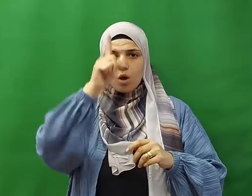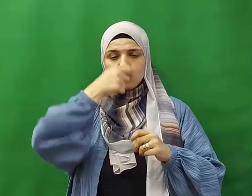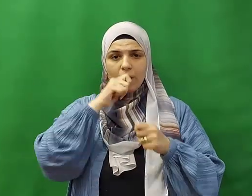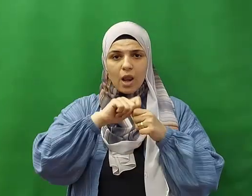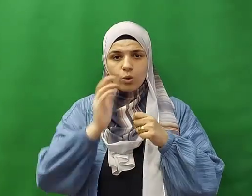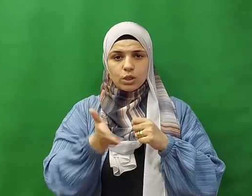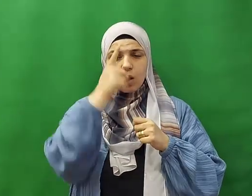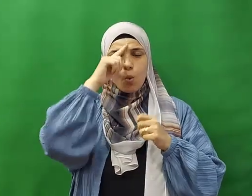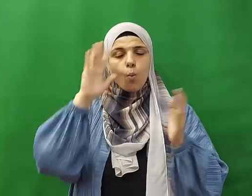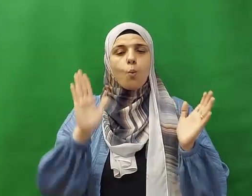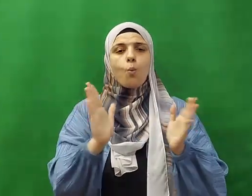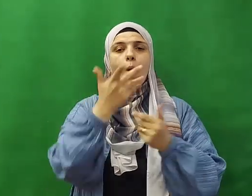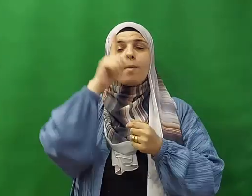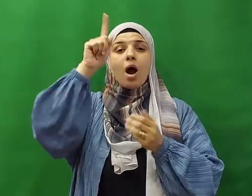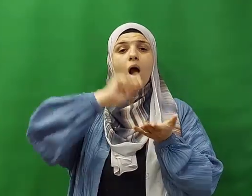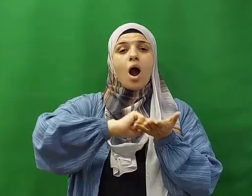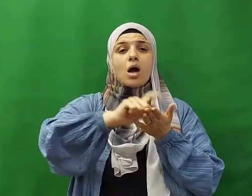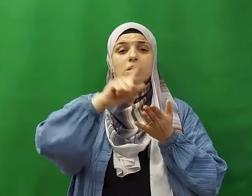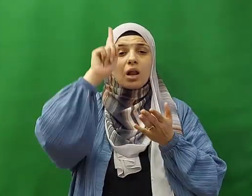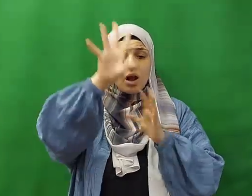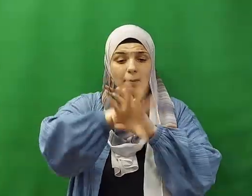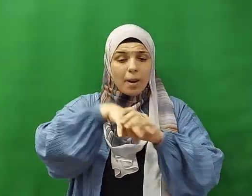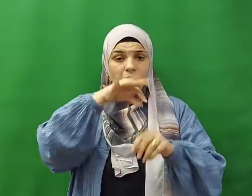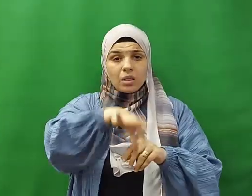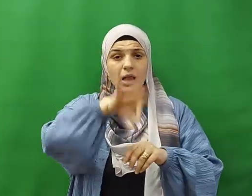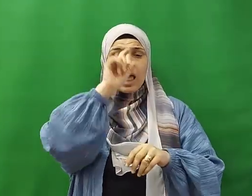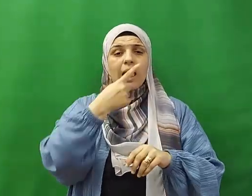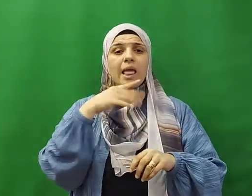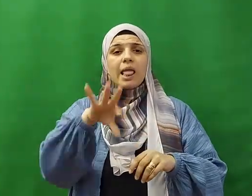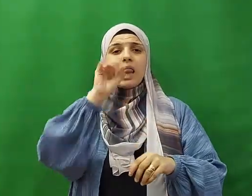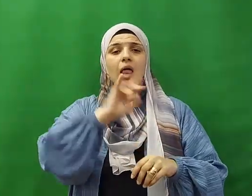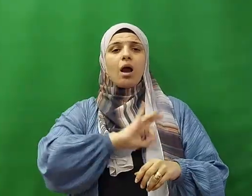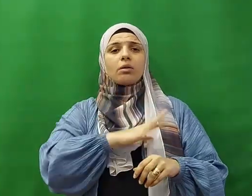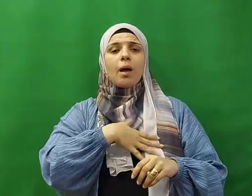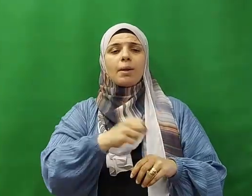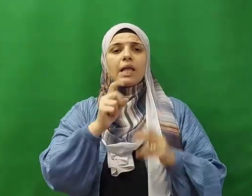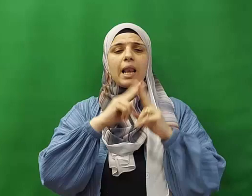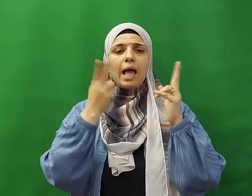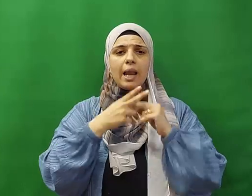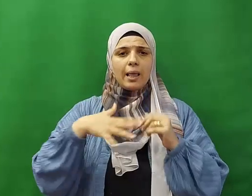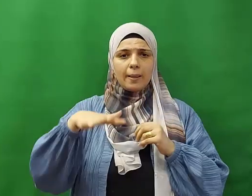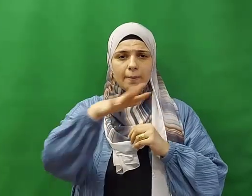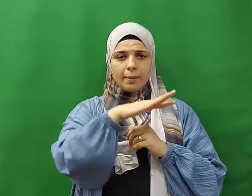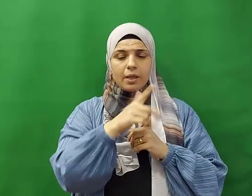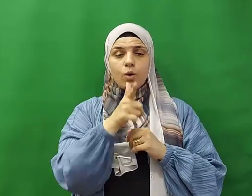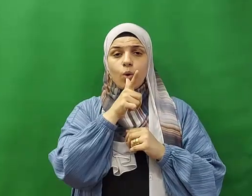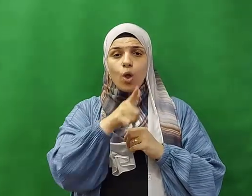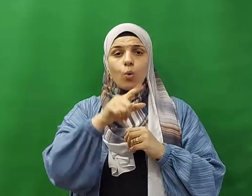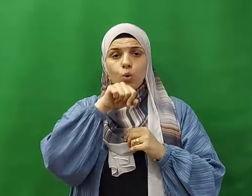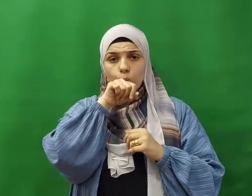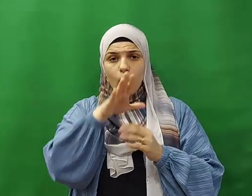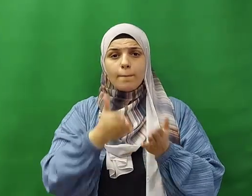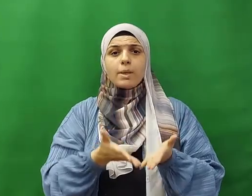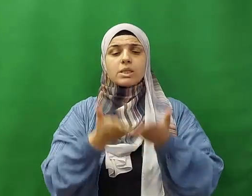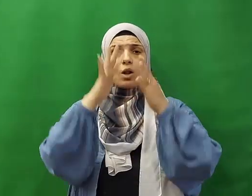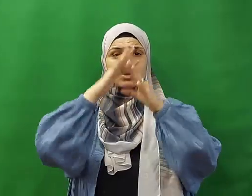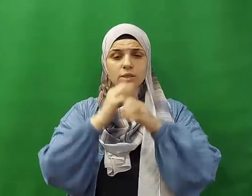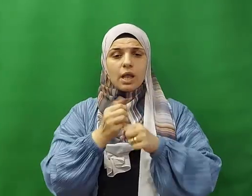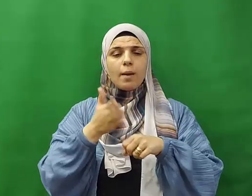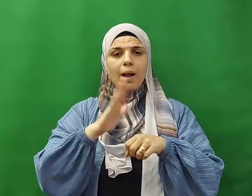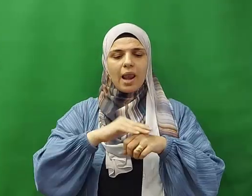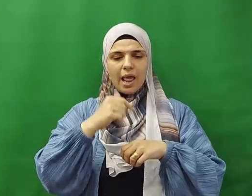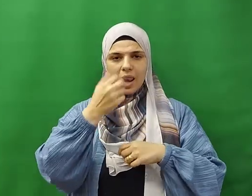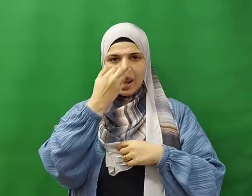سبحانه: وما أرسلناك إلا رحمة للعالمين. ويقول نبينا صلى الله